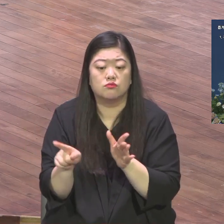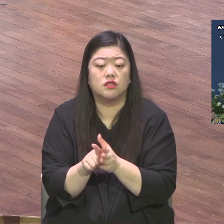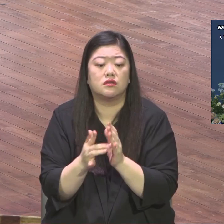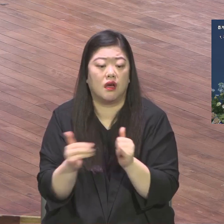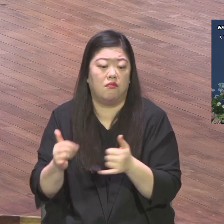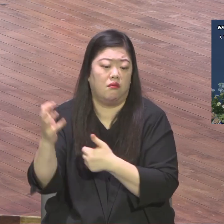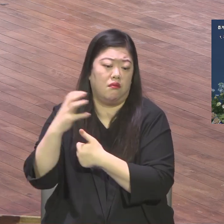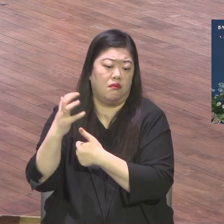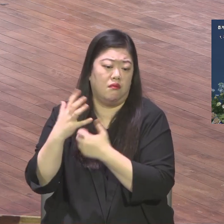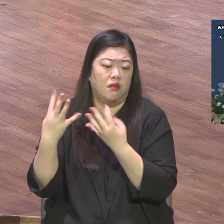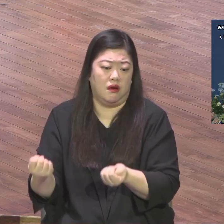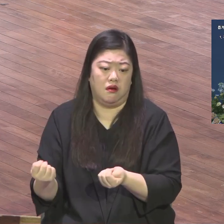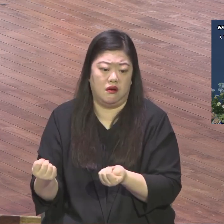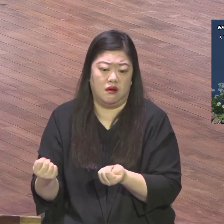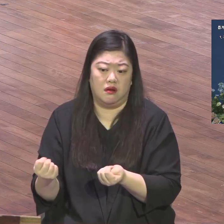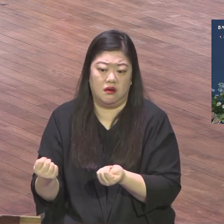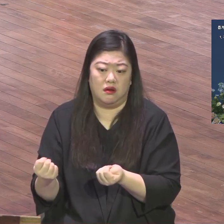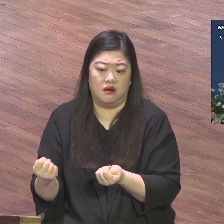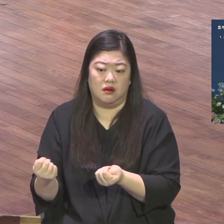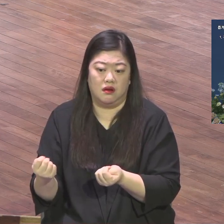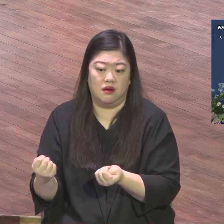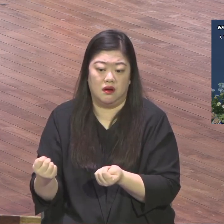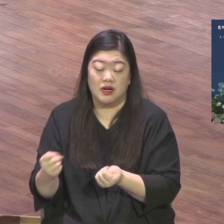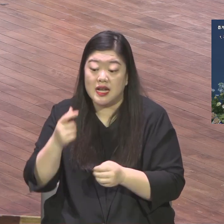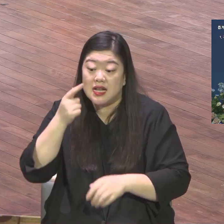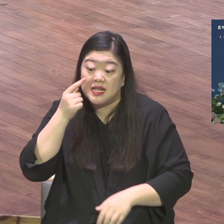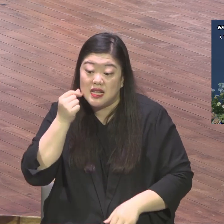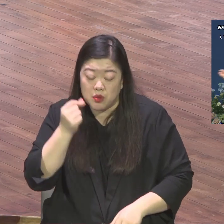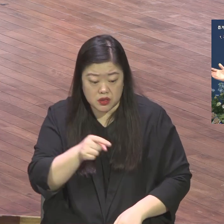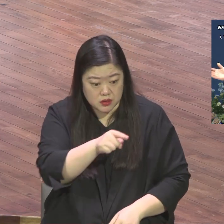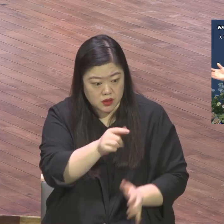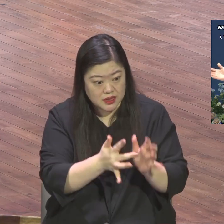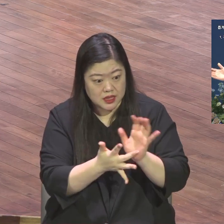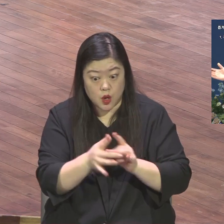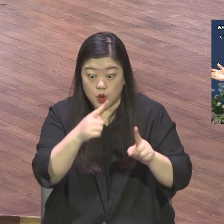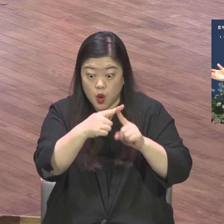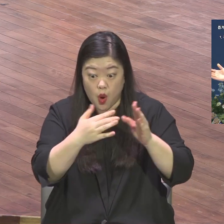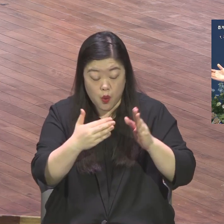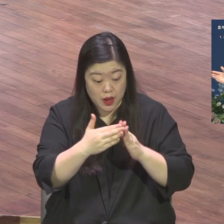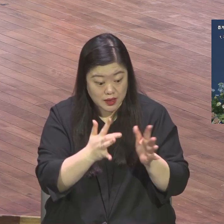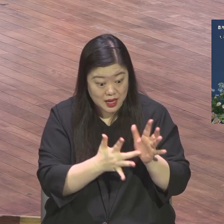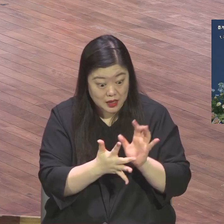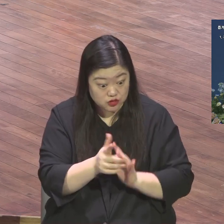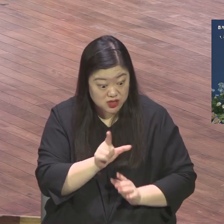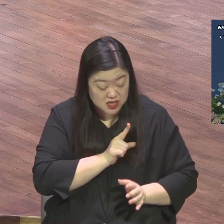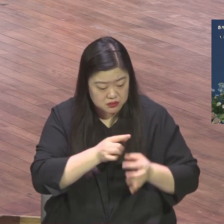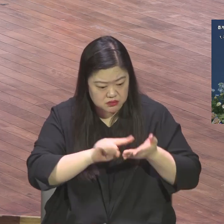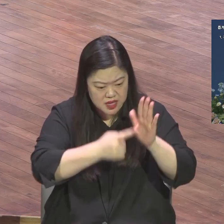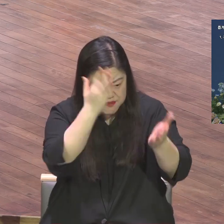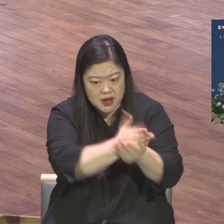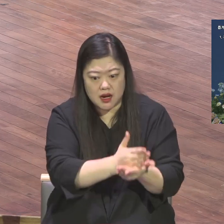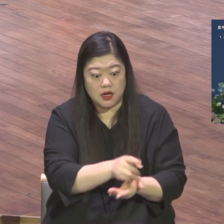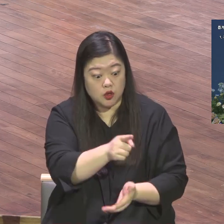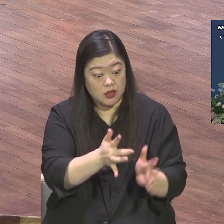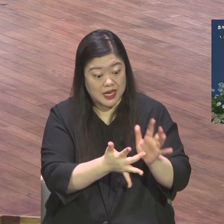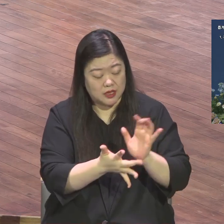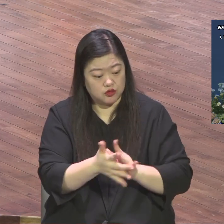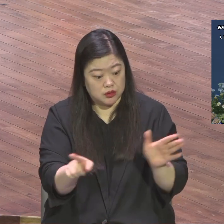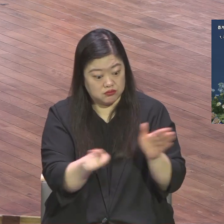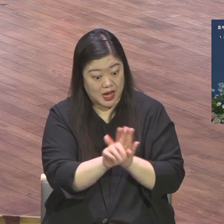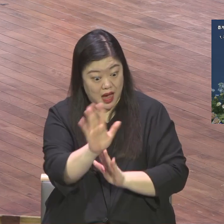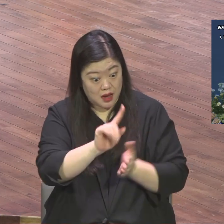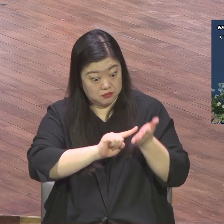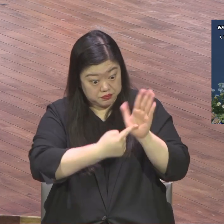너 예수 이름 말하지 마라. 그럼 내 지금 당장 석방시켜 줄게. 예수 안 믿는다고 말 한마디만